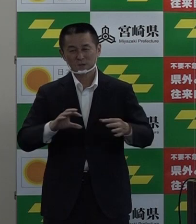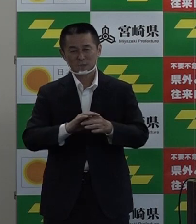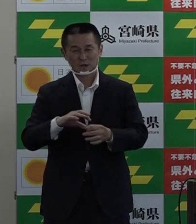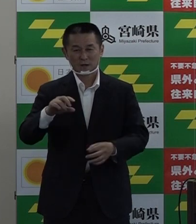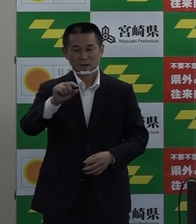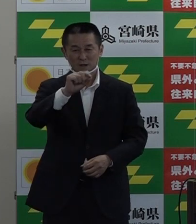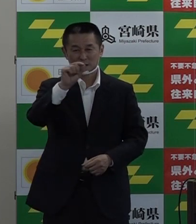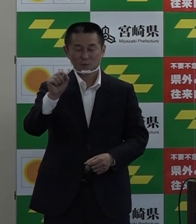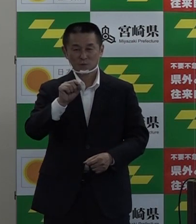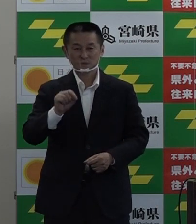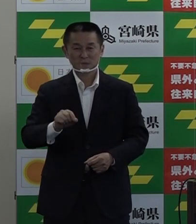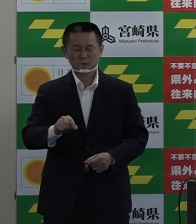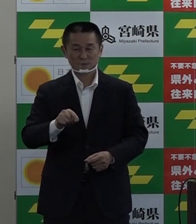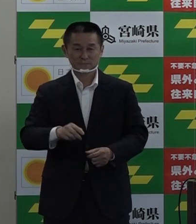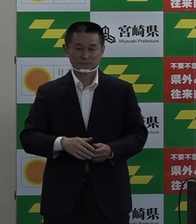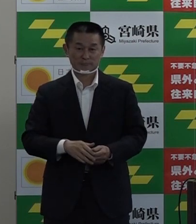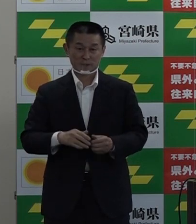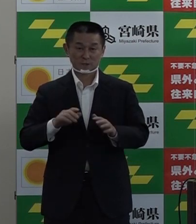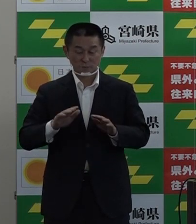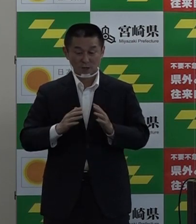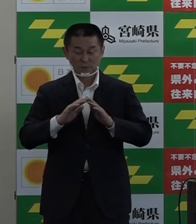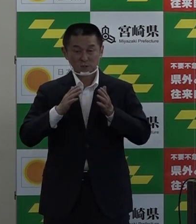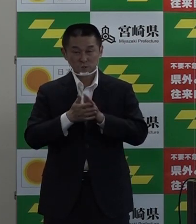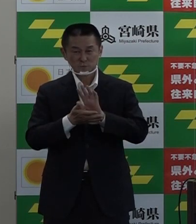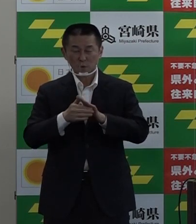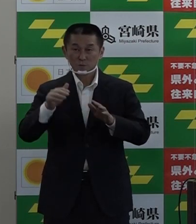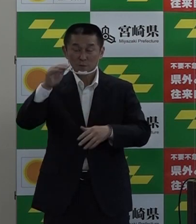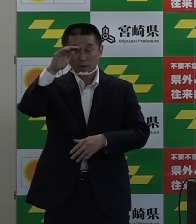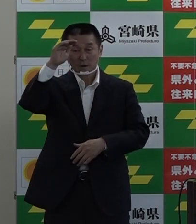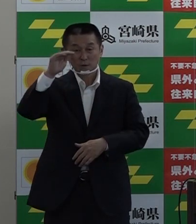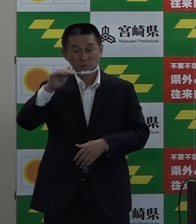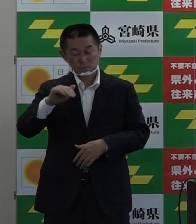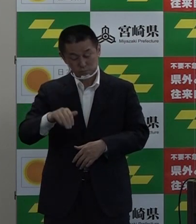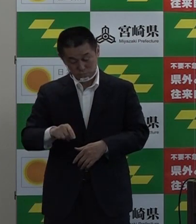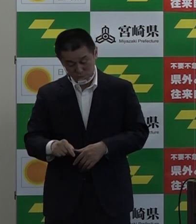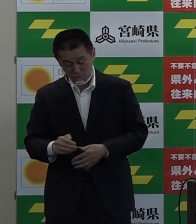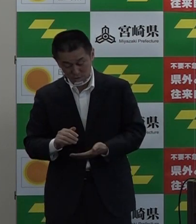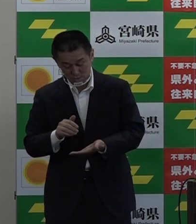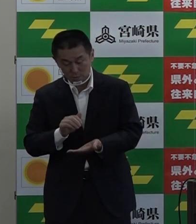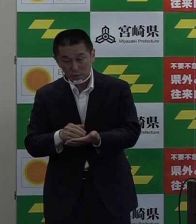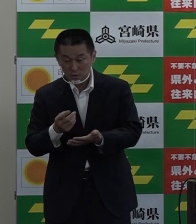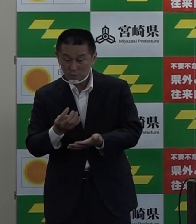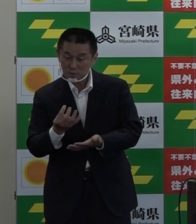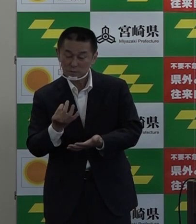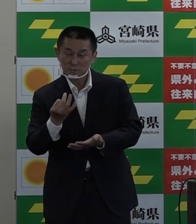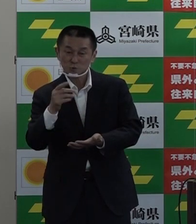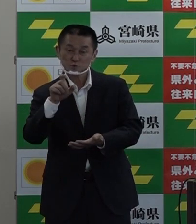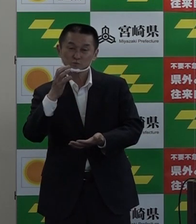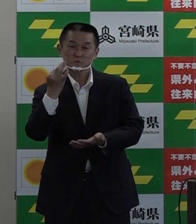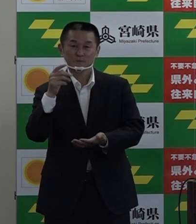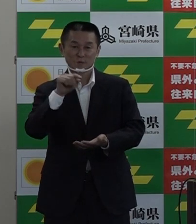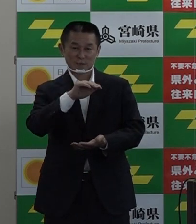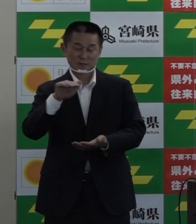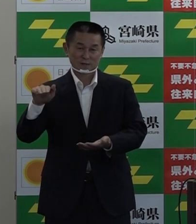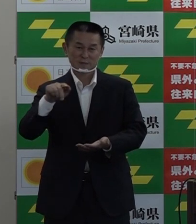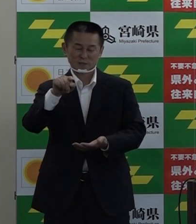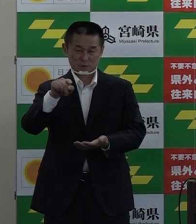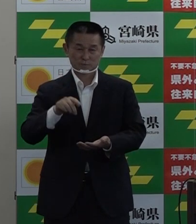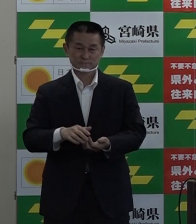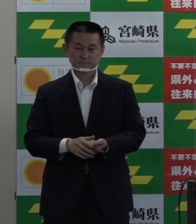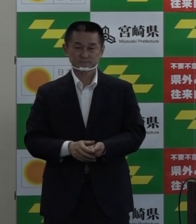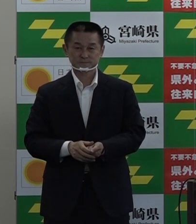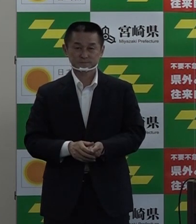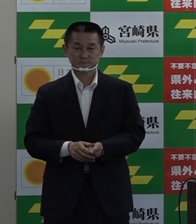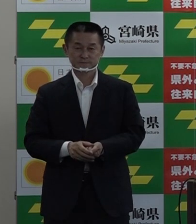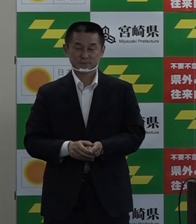あります。今の状況でも宮崎は全国の中では下から数えて十何番程度というところ